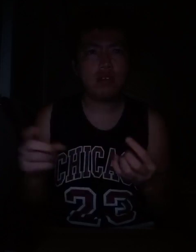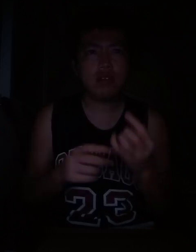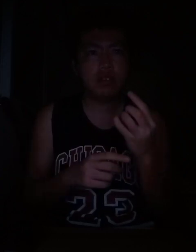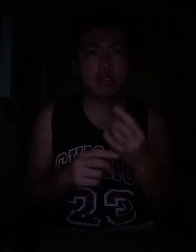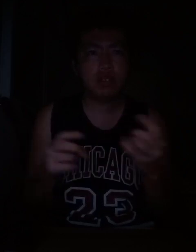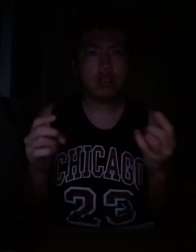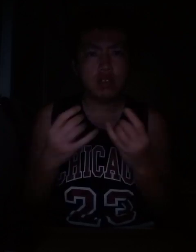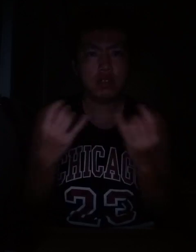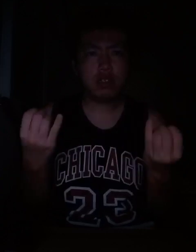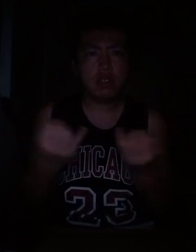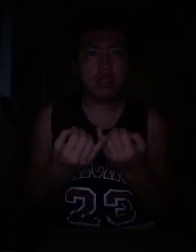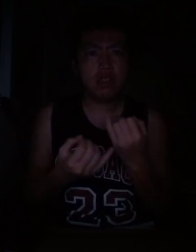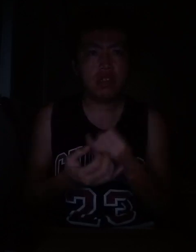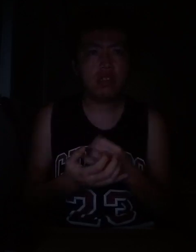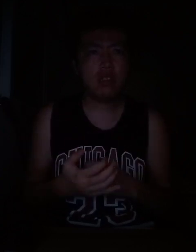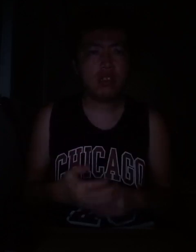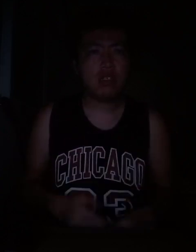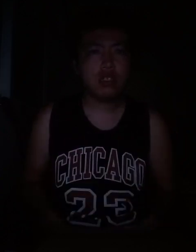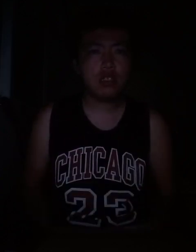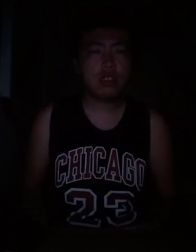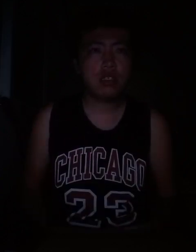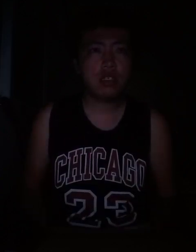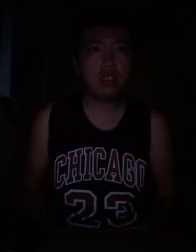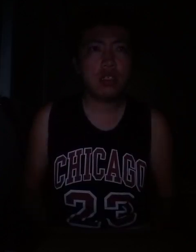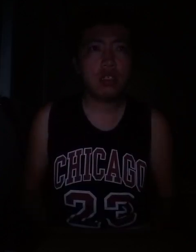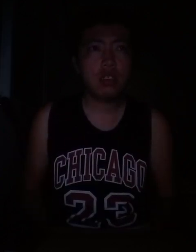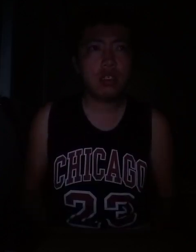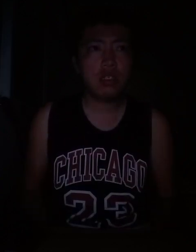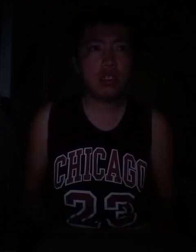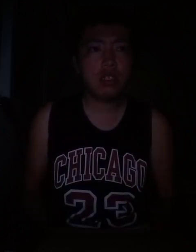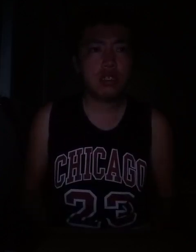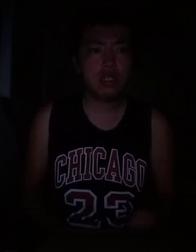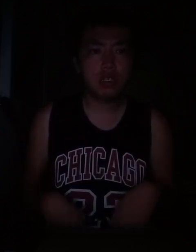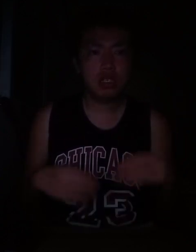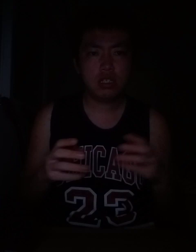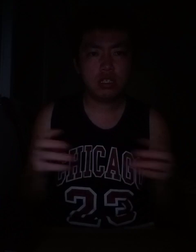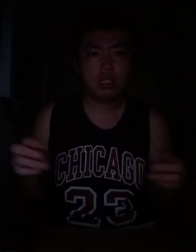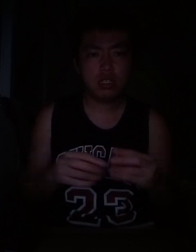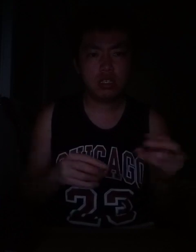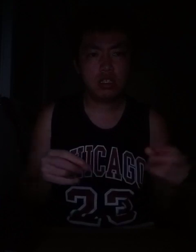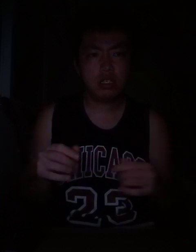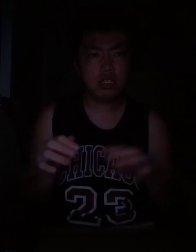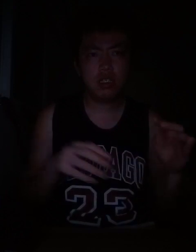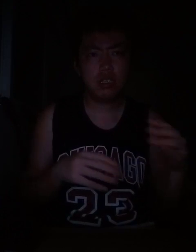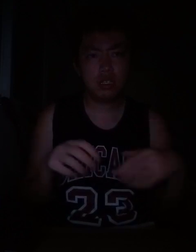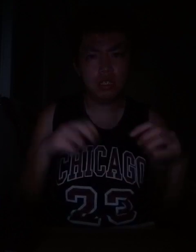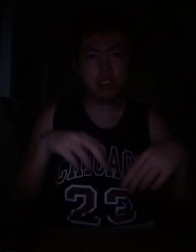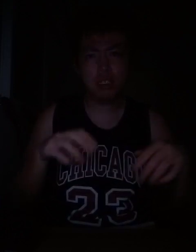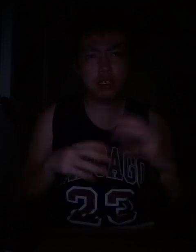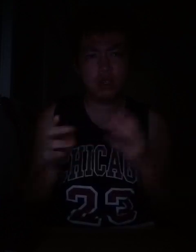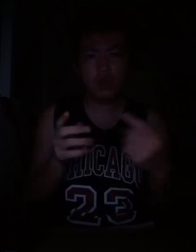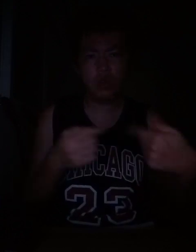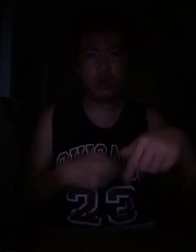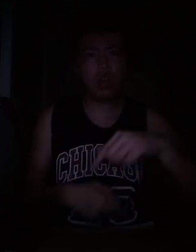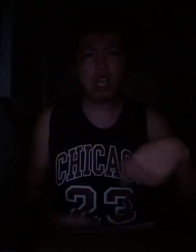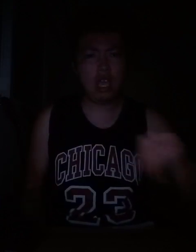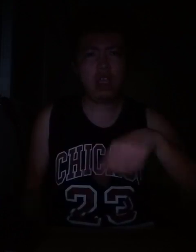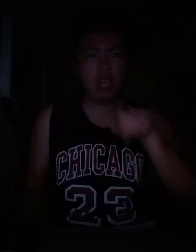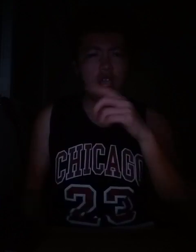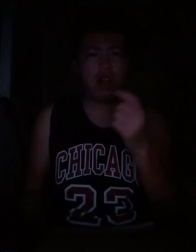있습니다. TV조선 장혁수입니다. 미국 동부 지역에 폭풍을 동반한 토네이도가 강타해 피해가